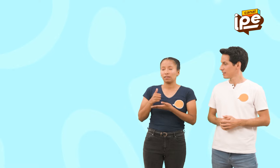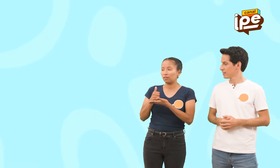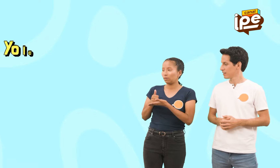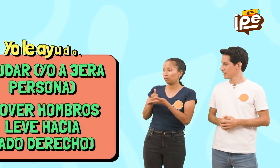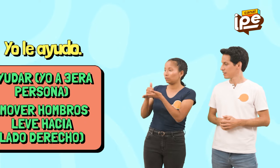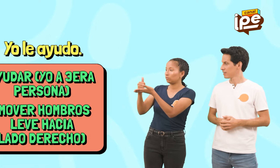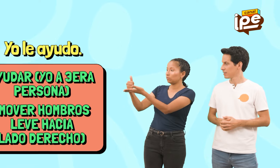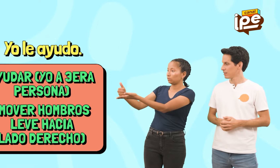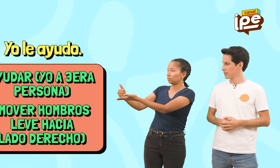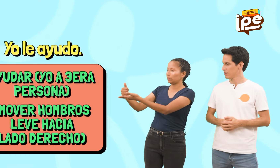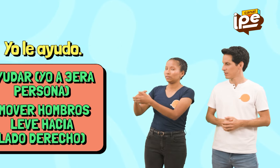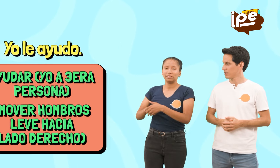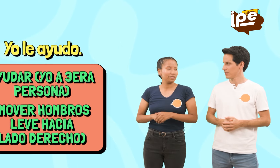¡Yo le ayudo!